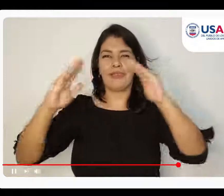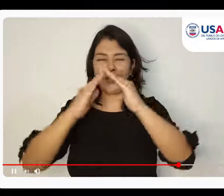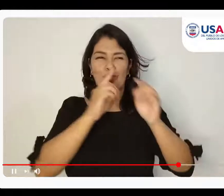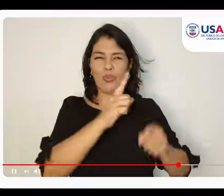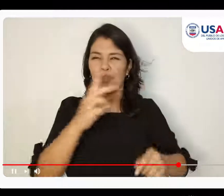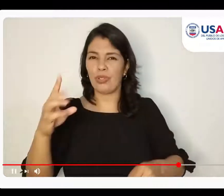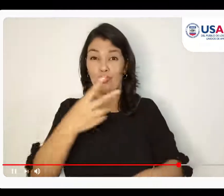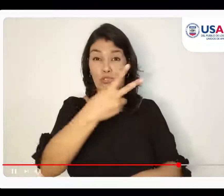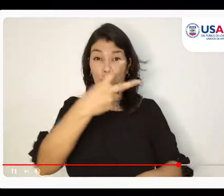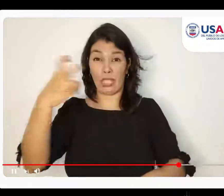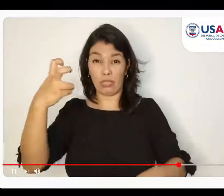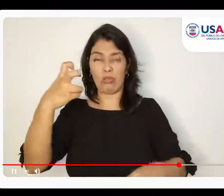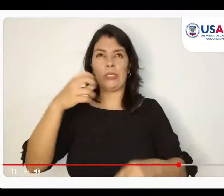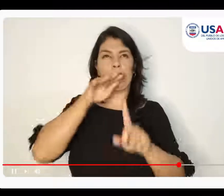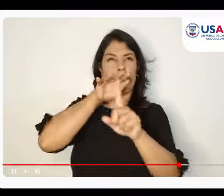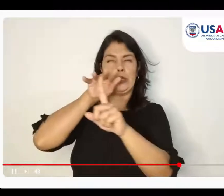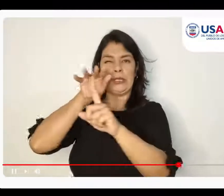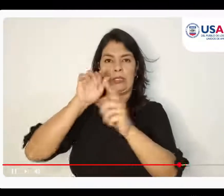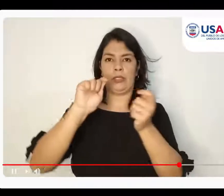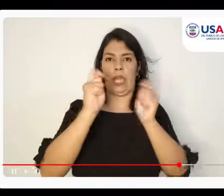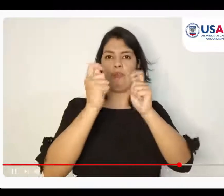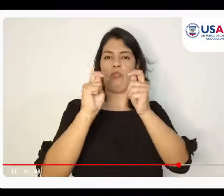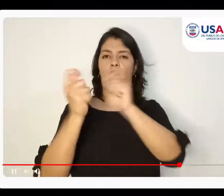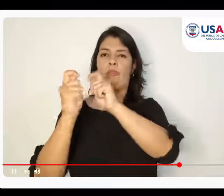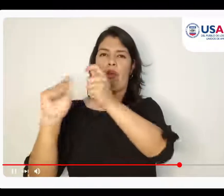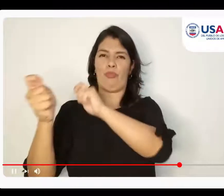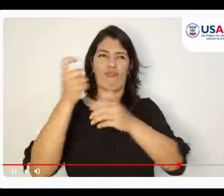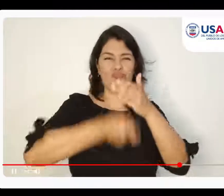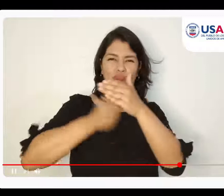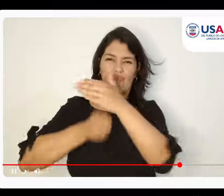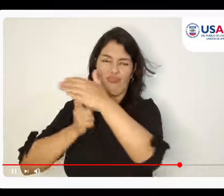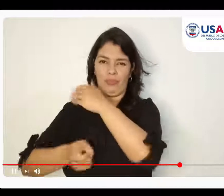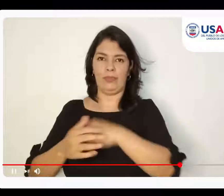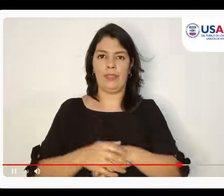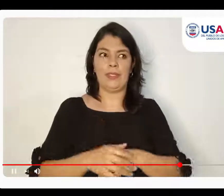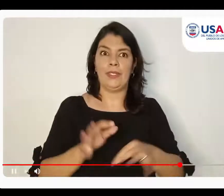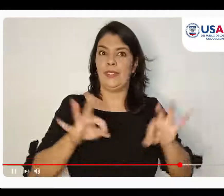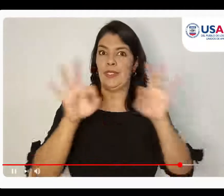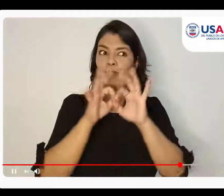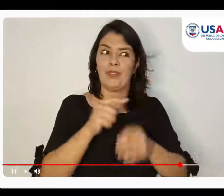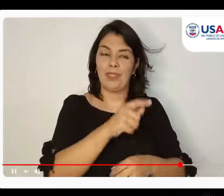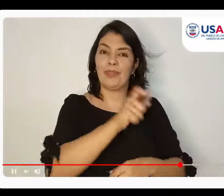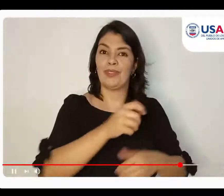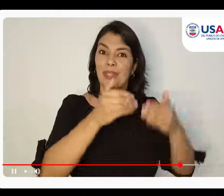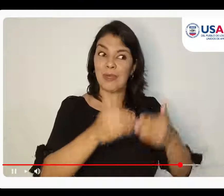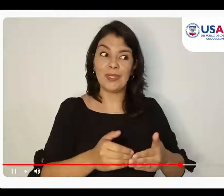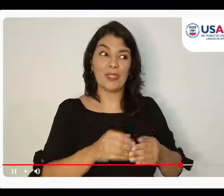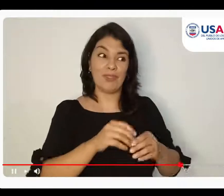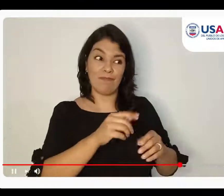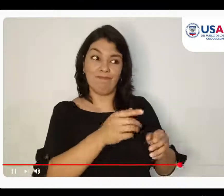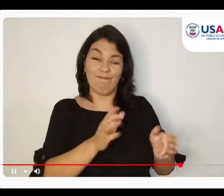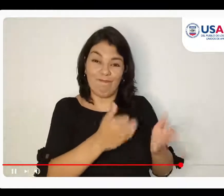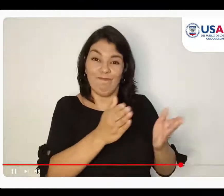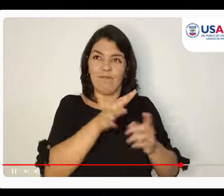distrito. Es clave resaltar la movilización de las personas con discapacidad, ya que gracias a esta se consiguió impactar a la ciudad y lograr